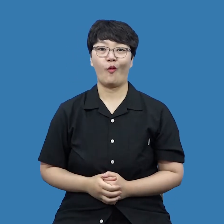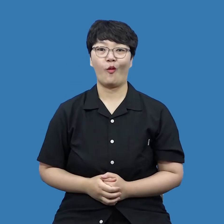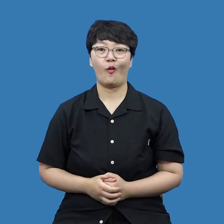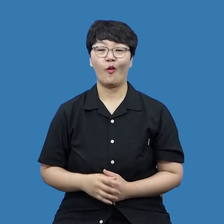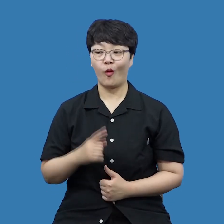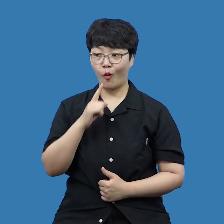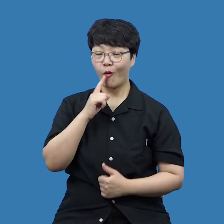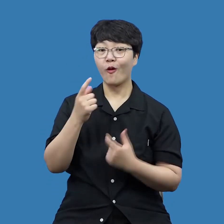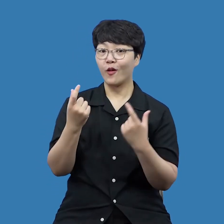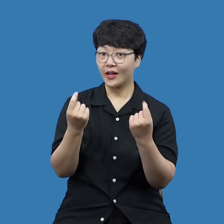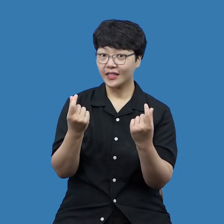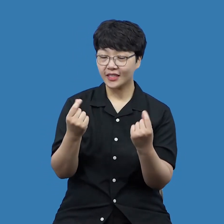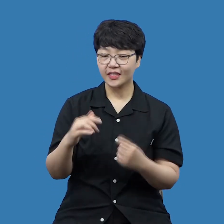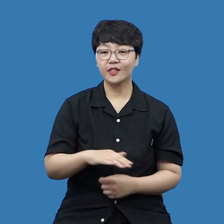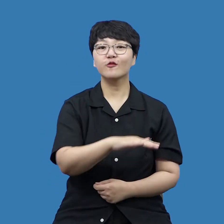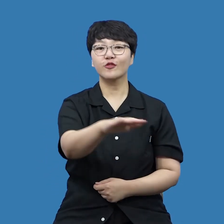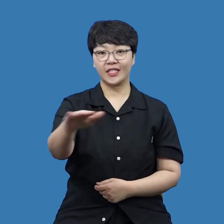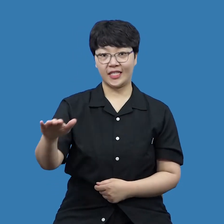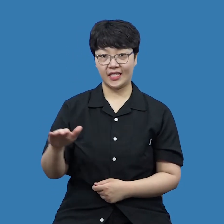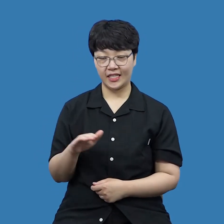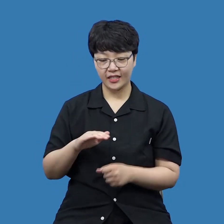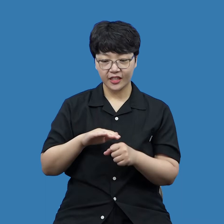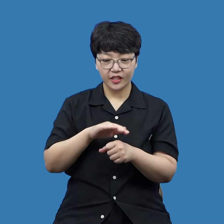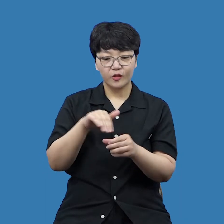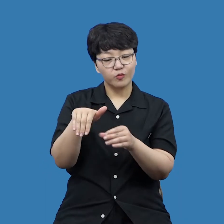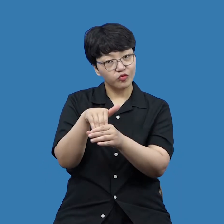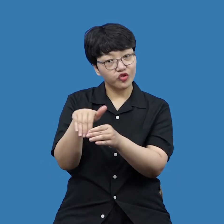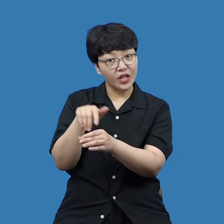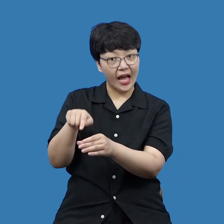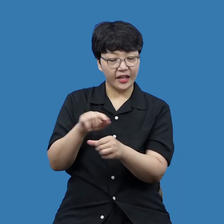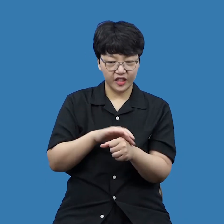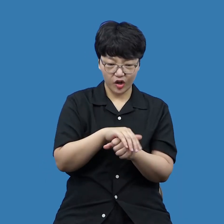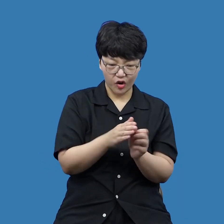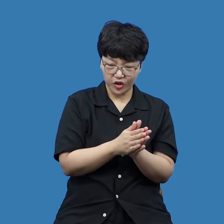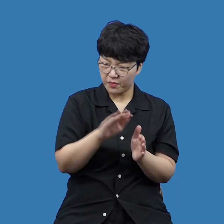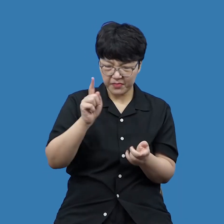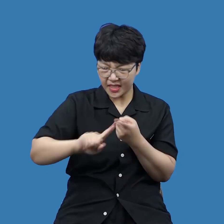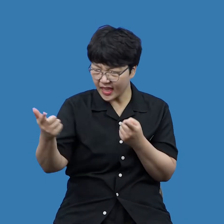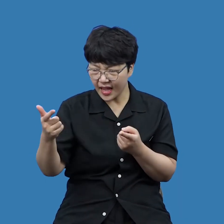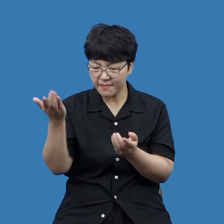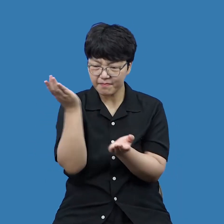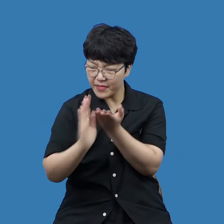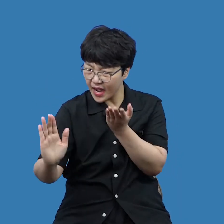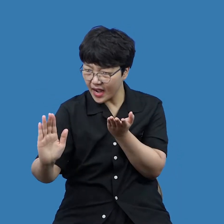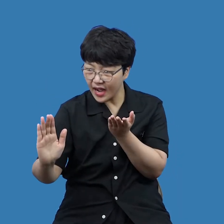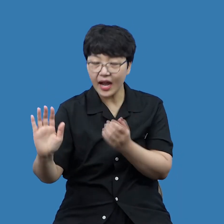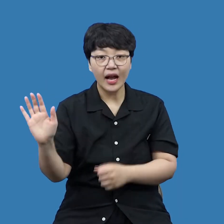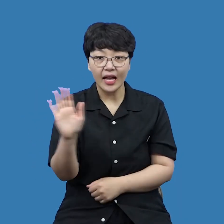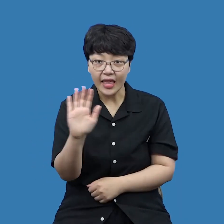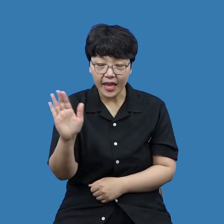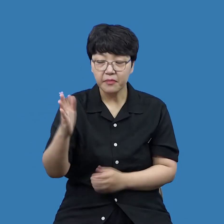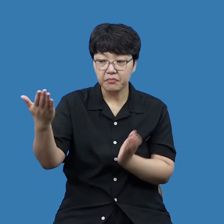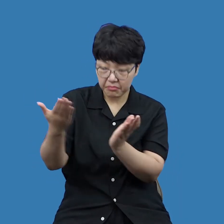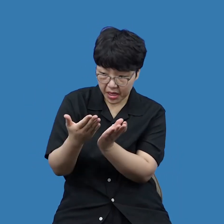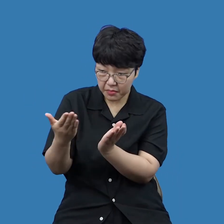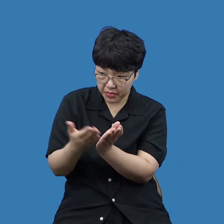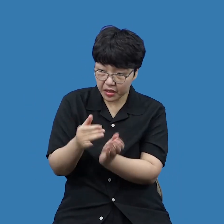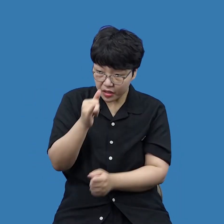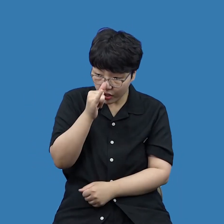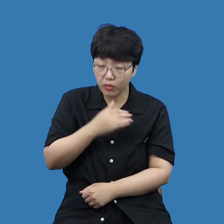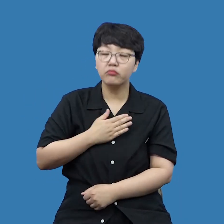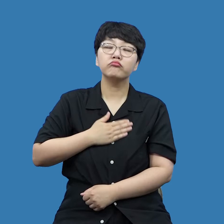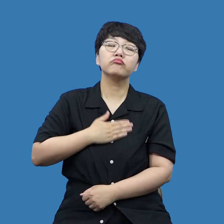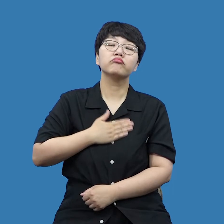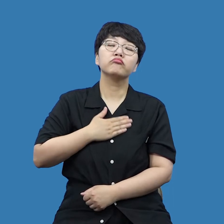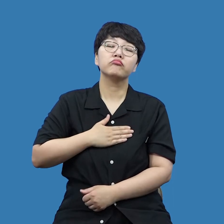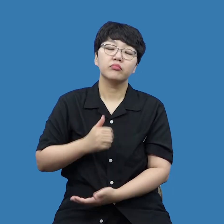우리도 문화가 성경을 거스르지 않는다면 우리는 우리의 문화를, 전통 문화를